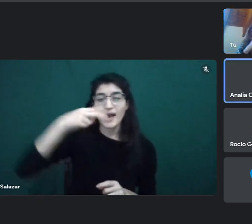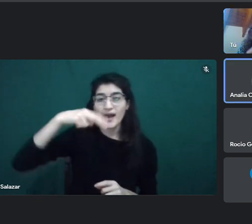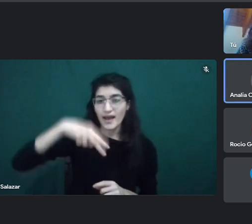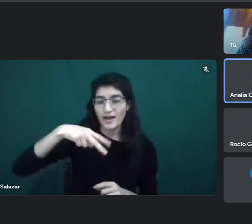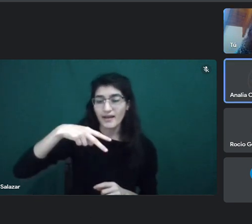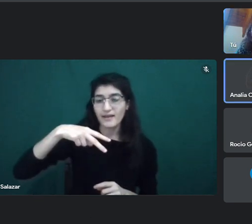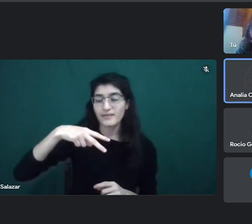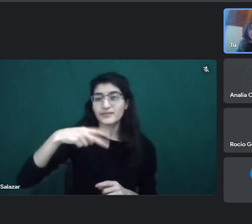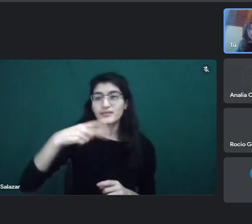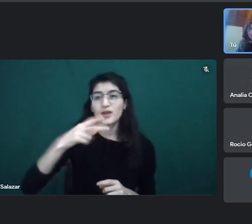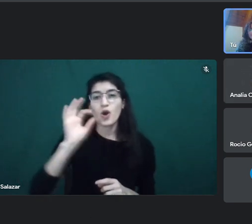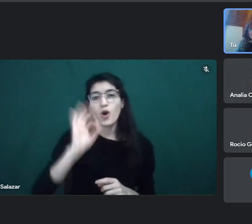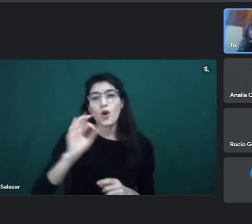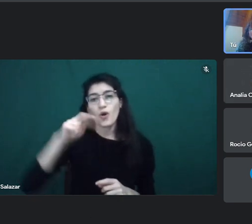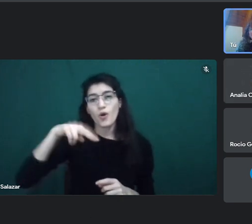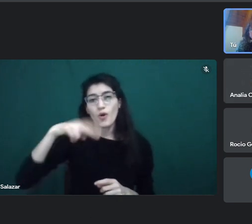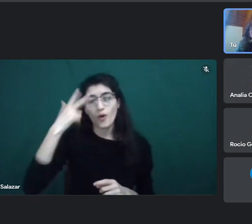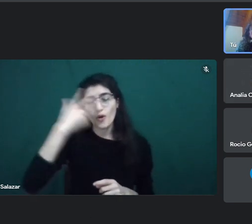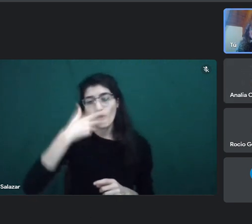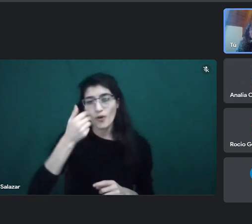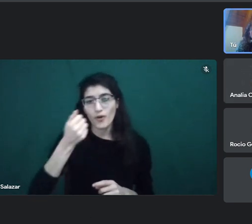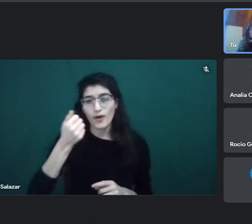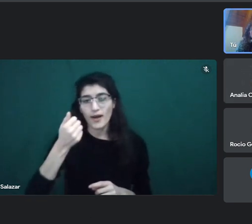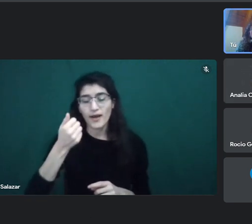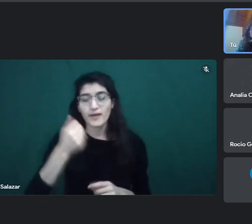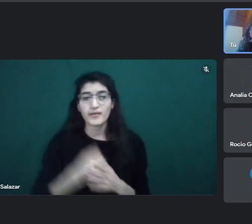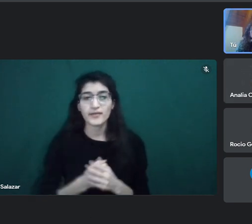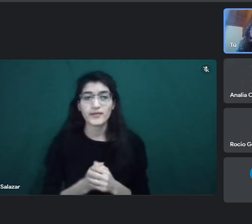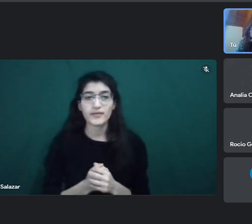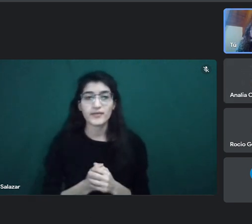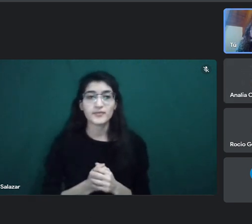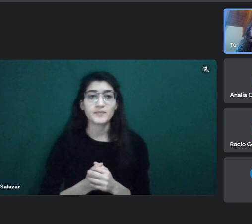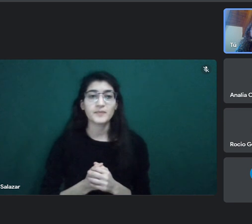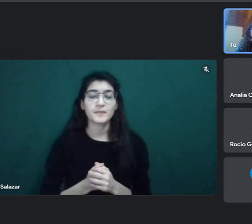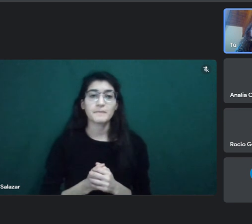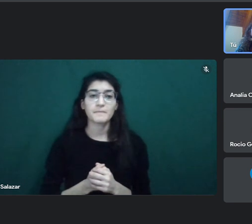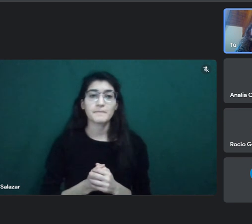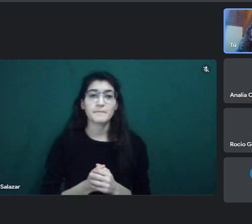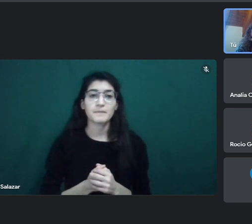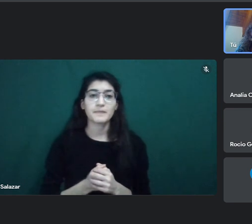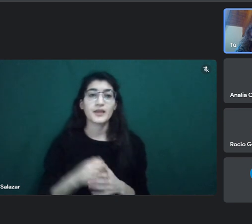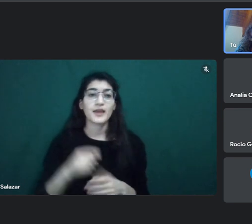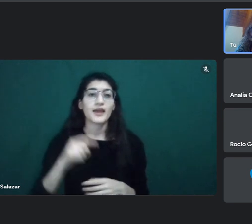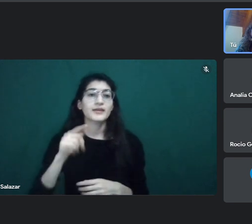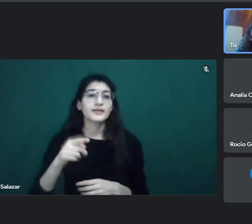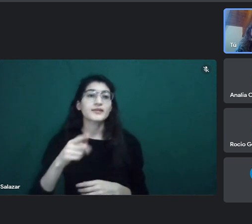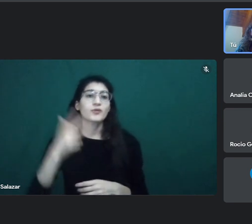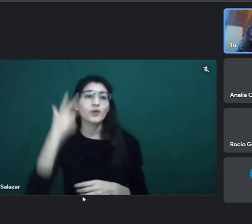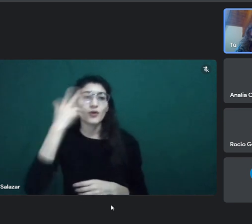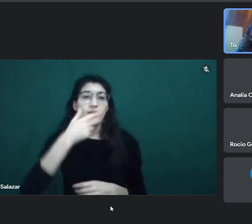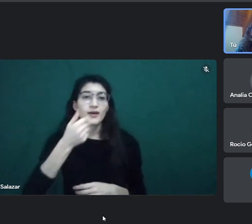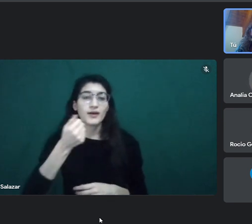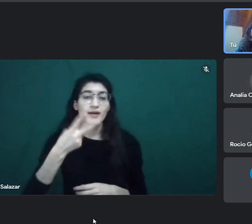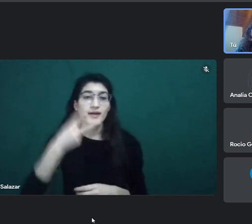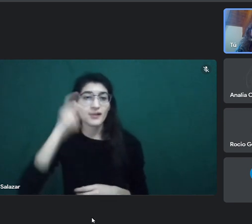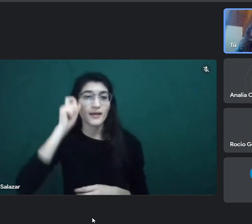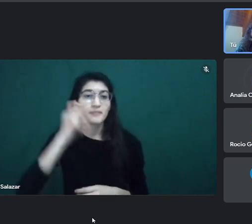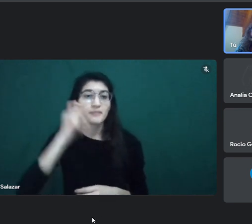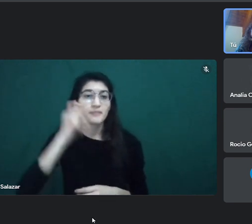Y recuerden que cuando tengo has to, es como una obligación, sería tiene que ser apropiado o